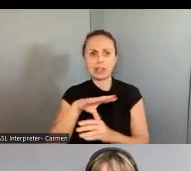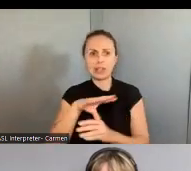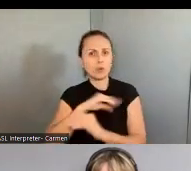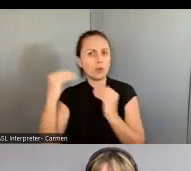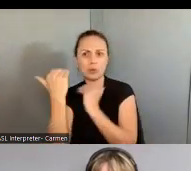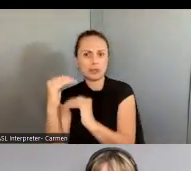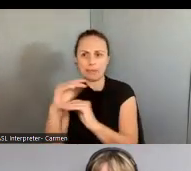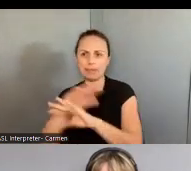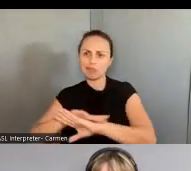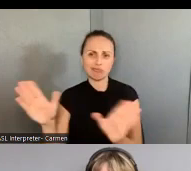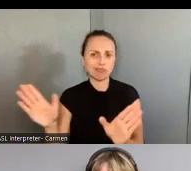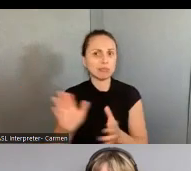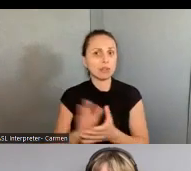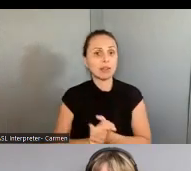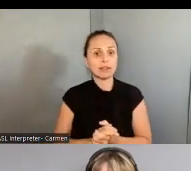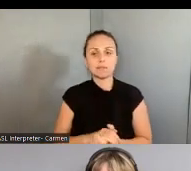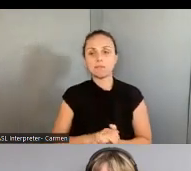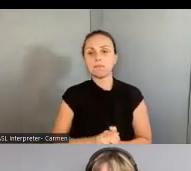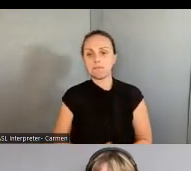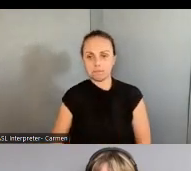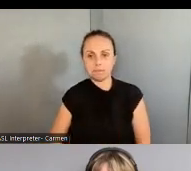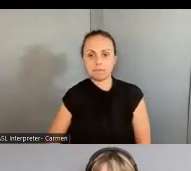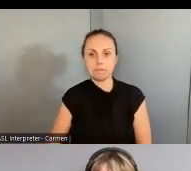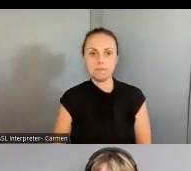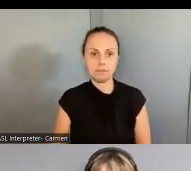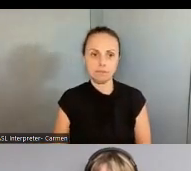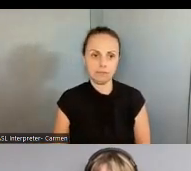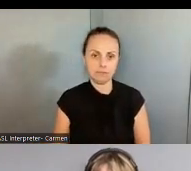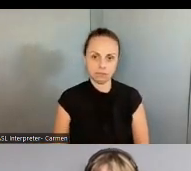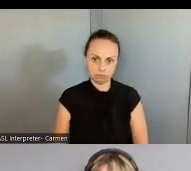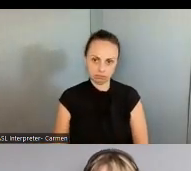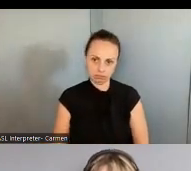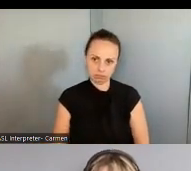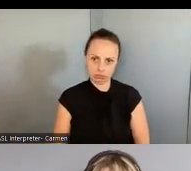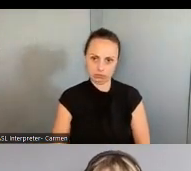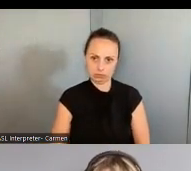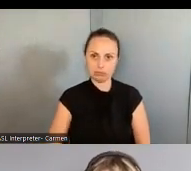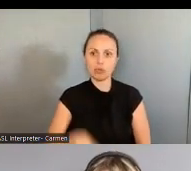limits. En français, le message, c'est pas d'excuses, pas de